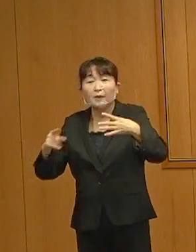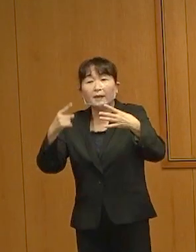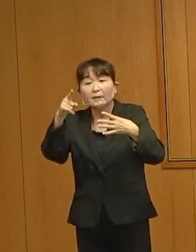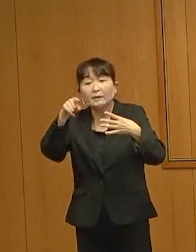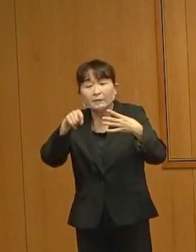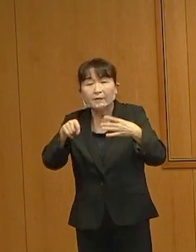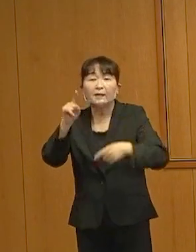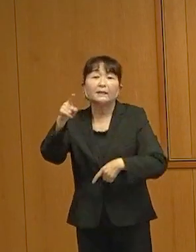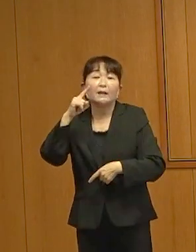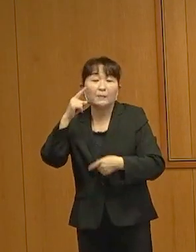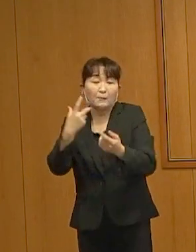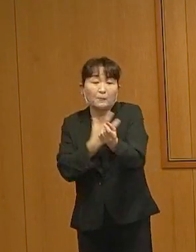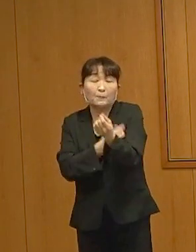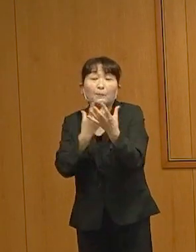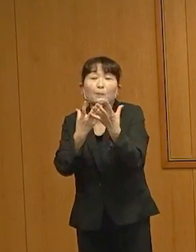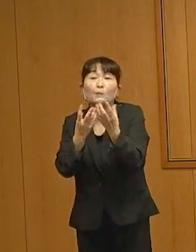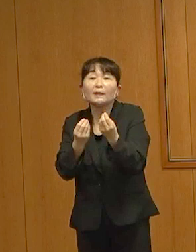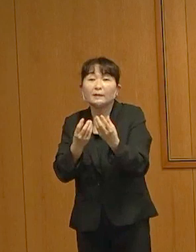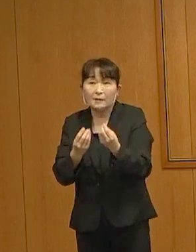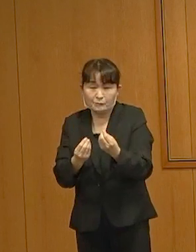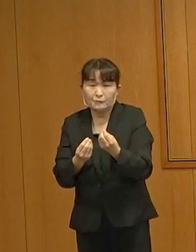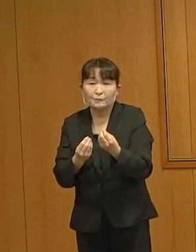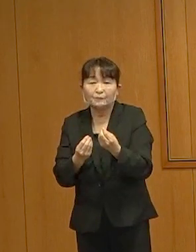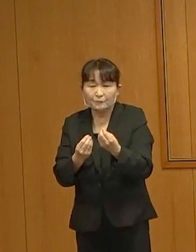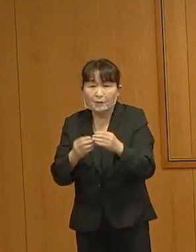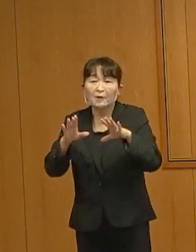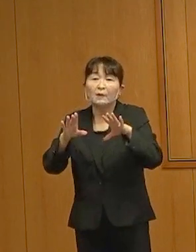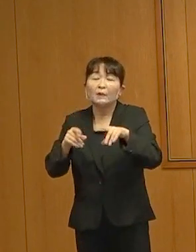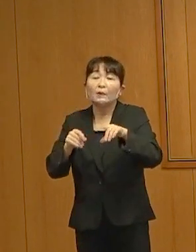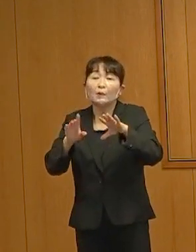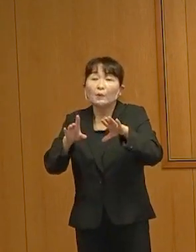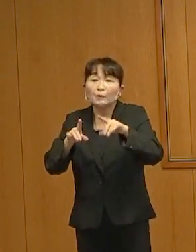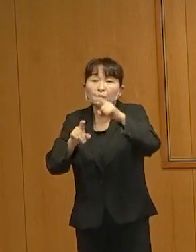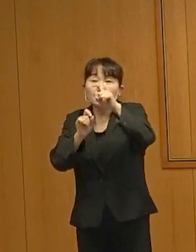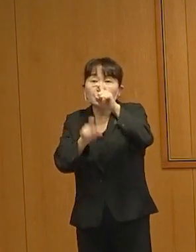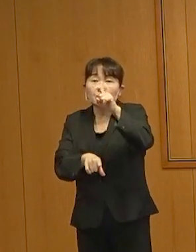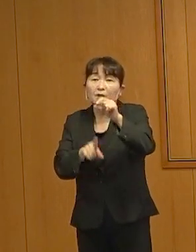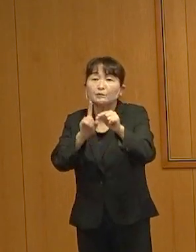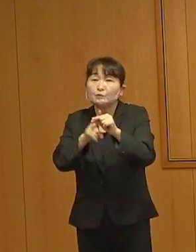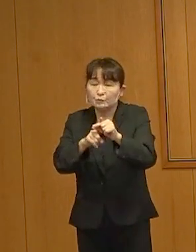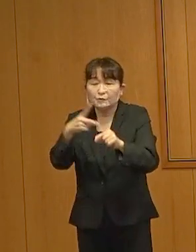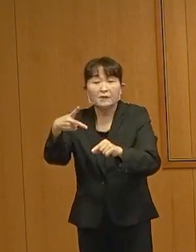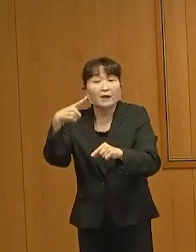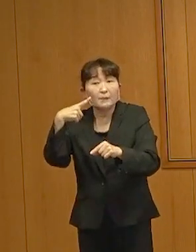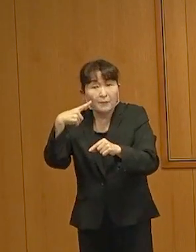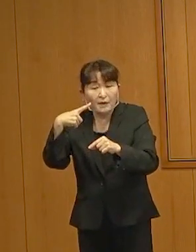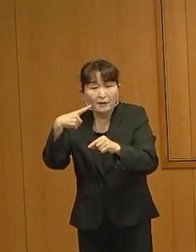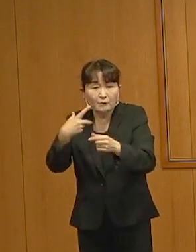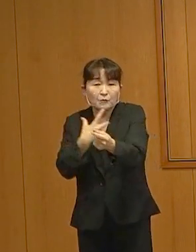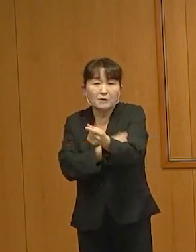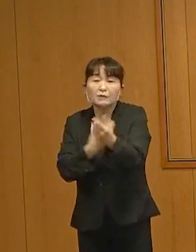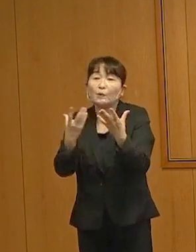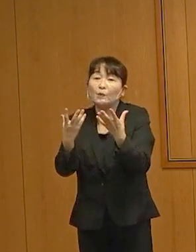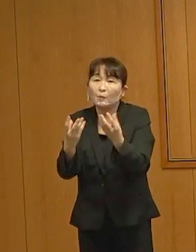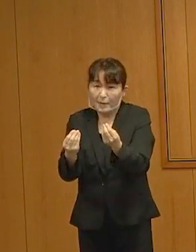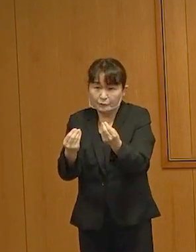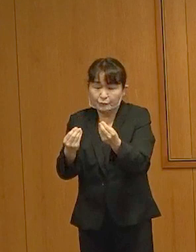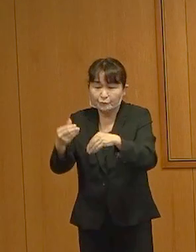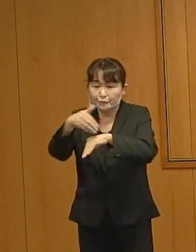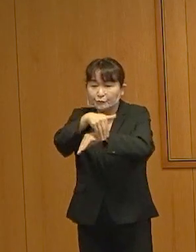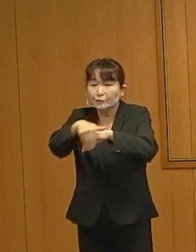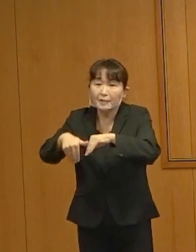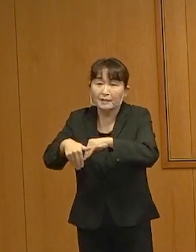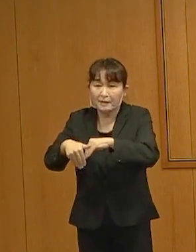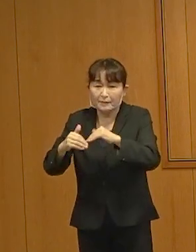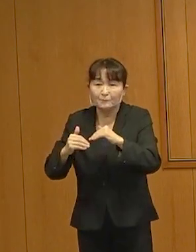接種を終えられておりまして、今月中には2回目の接種を完了するということで、それ